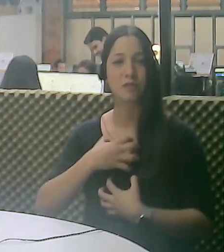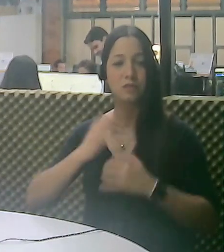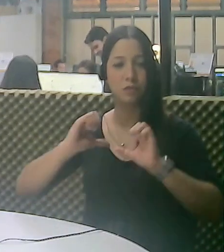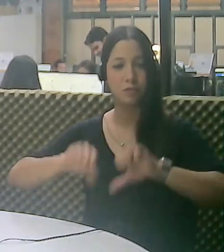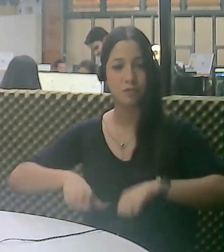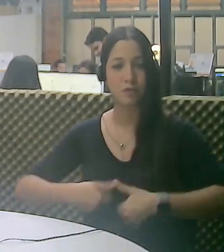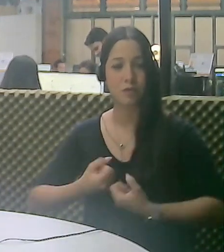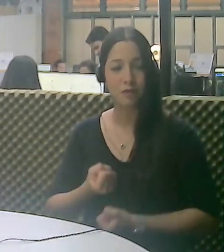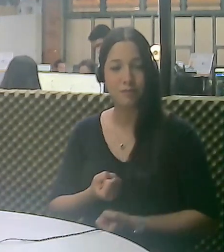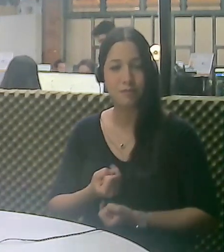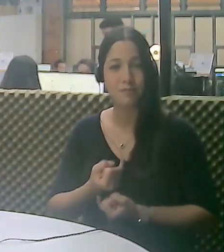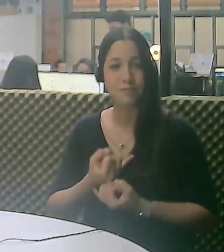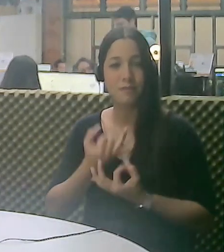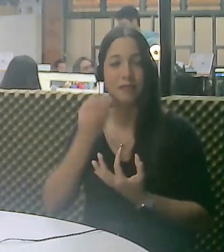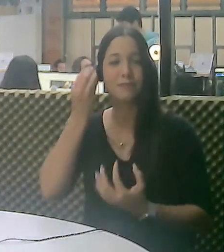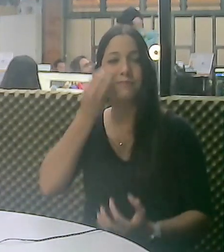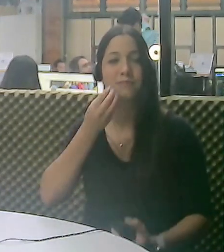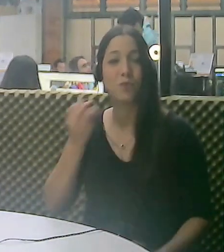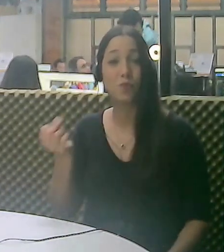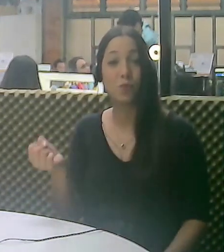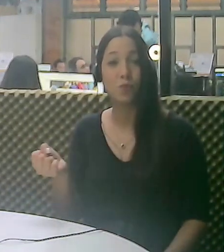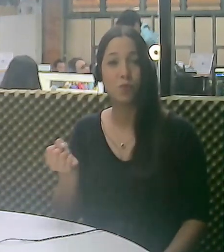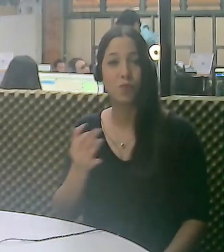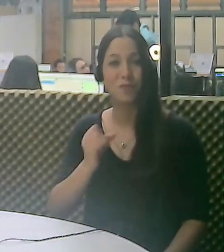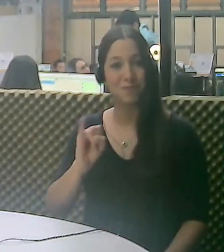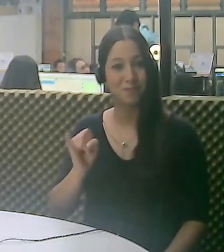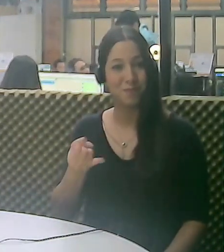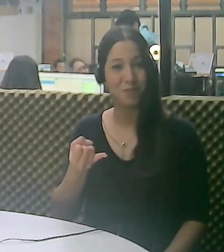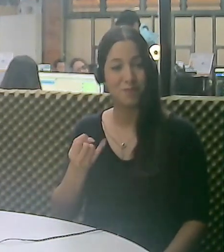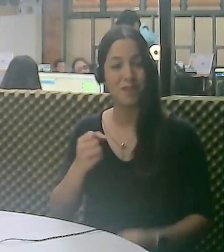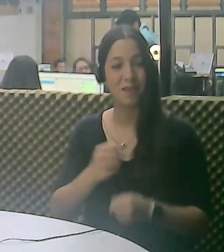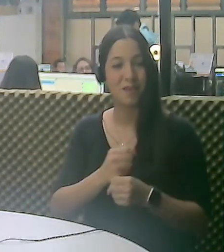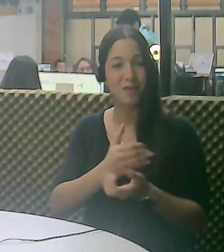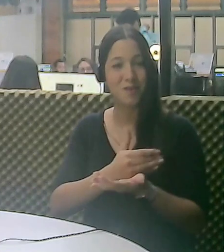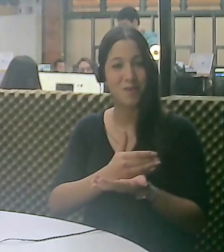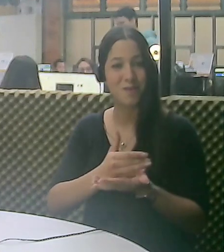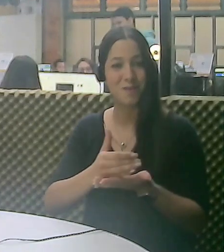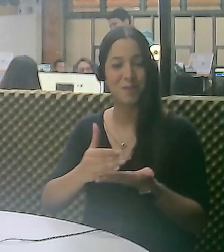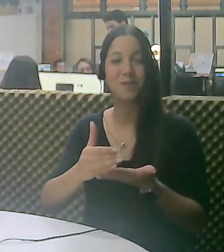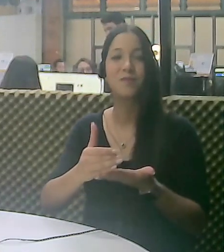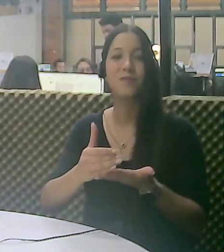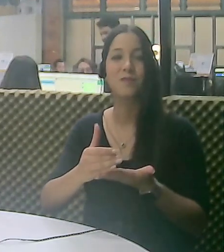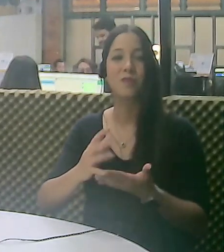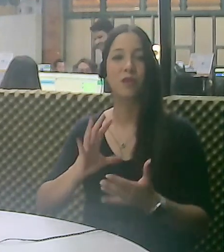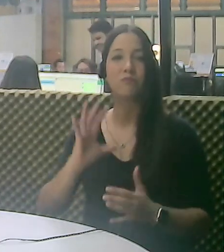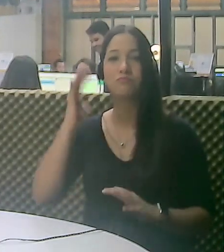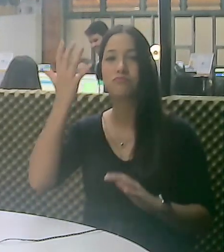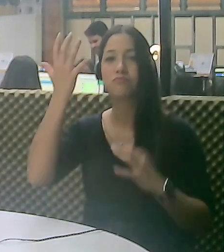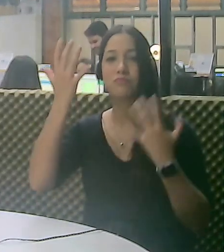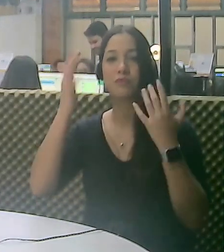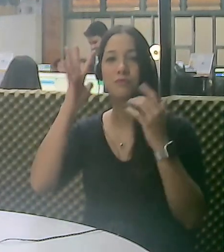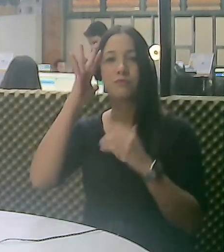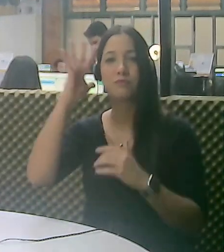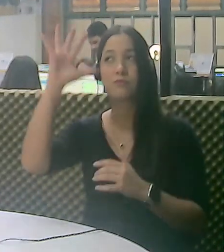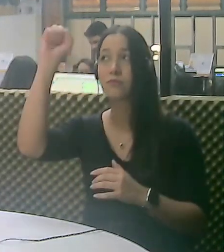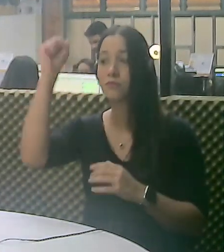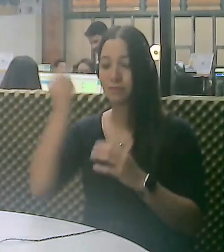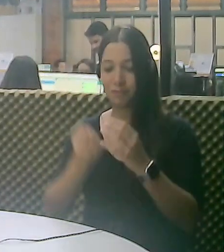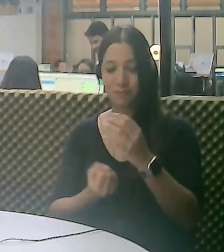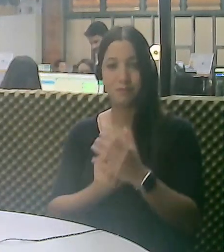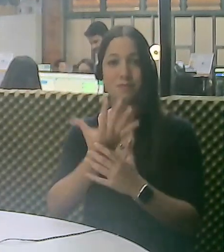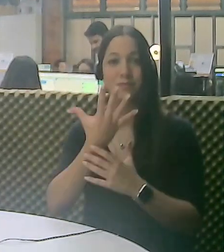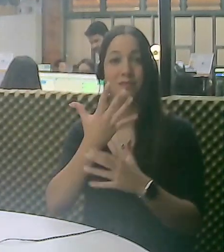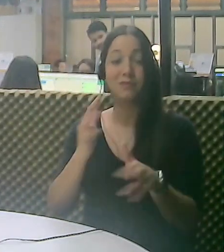de florescer e viver o novo. Aproveite este ano que está chegando para realizar todos os seus sonhos. Com